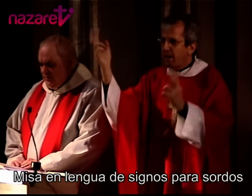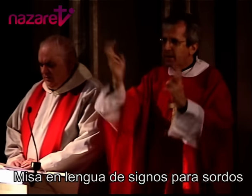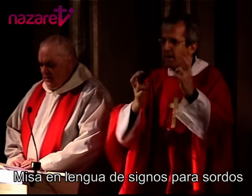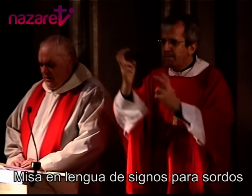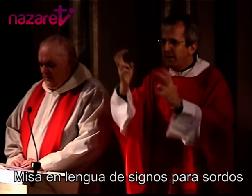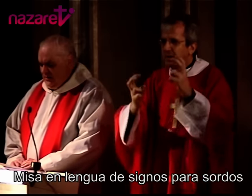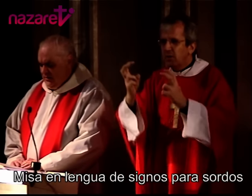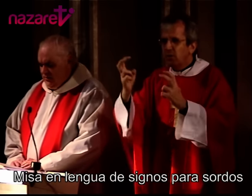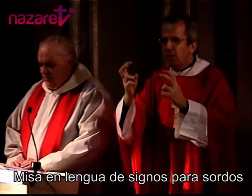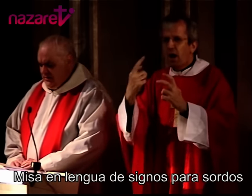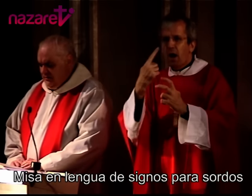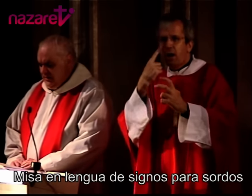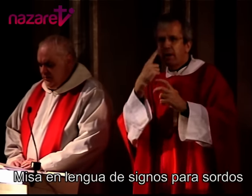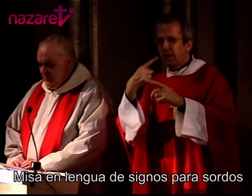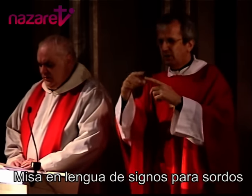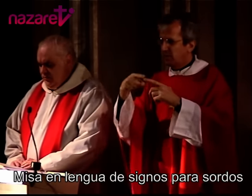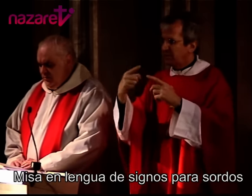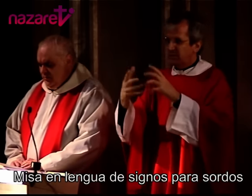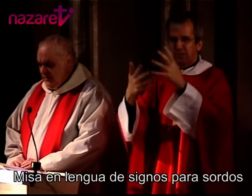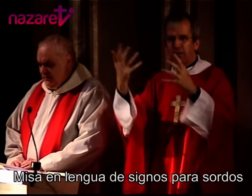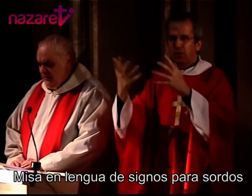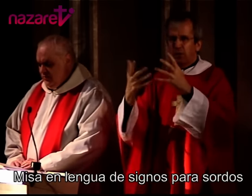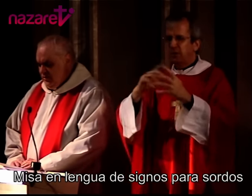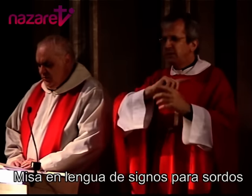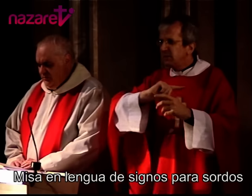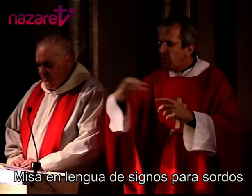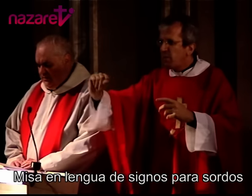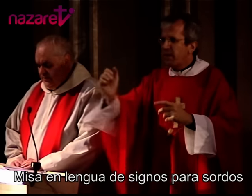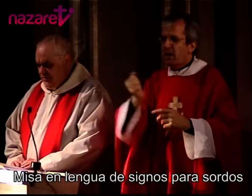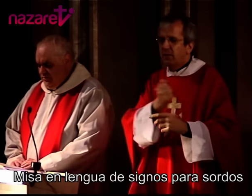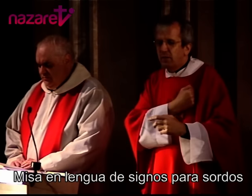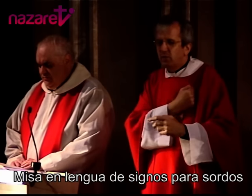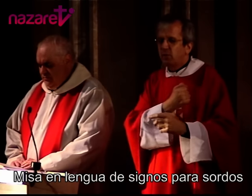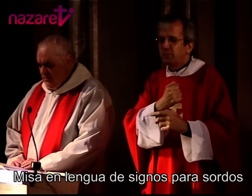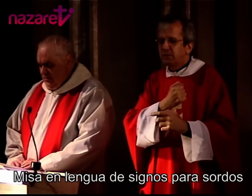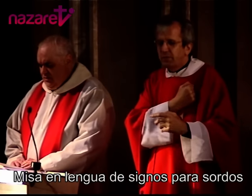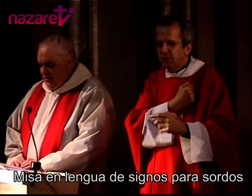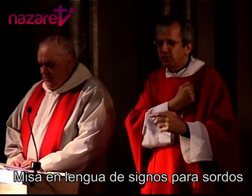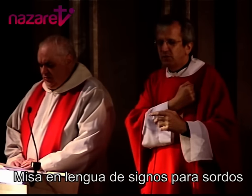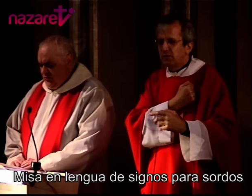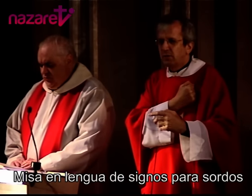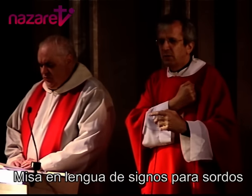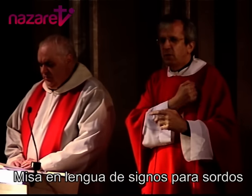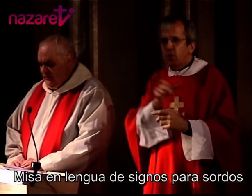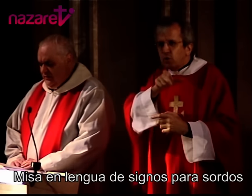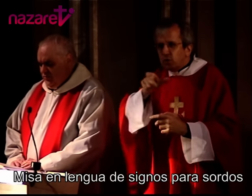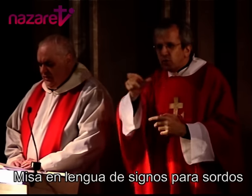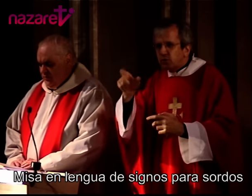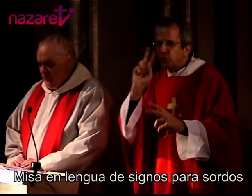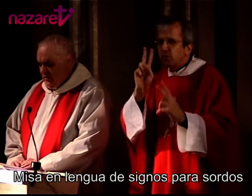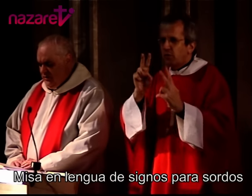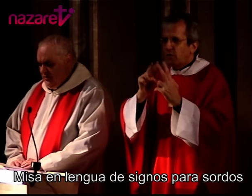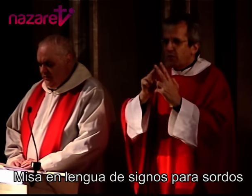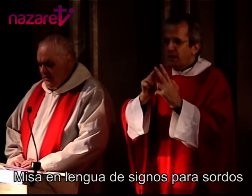espectáculo, al ver las cosas que habían ocurrido, se volvía dándose golpes de pecho. Todos sus conocidos